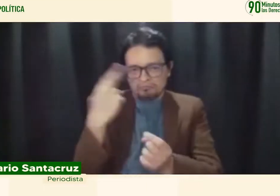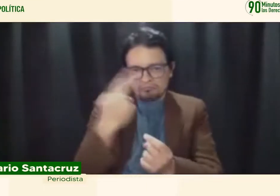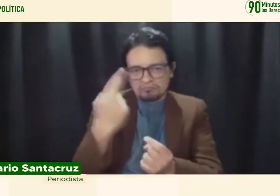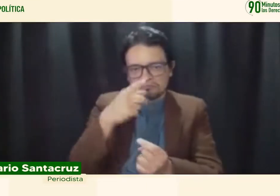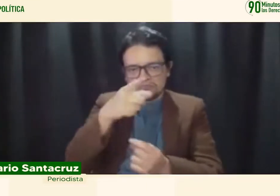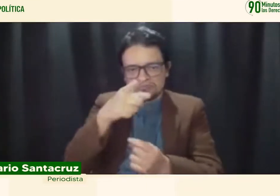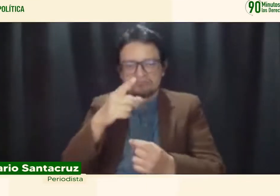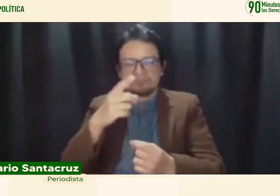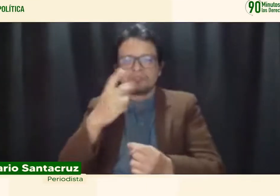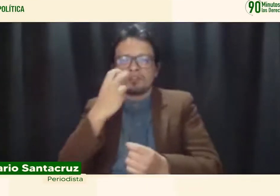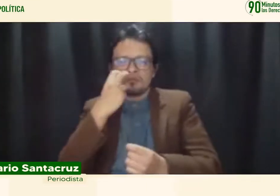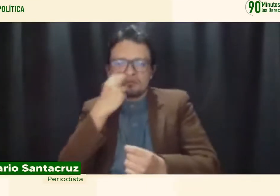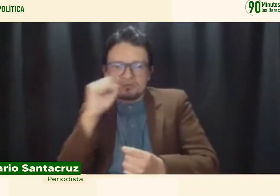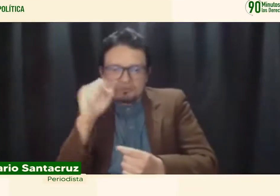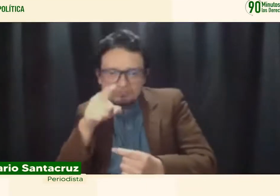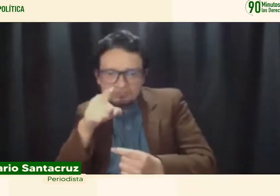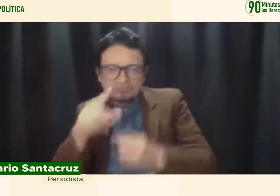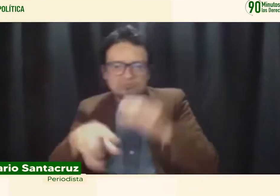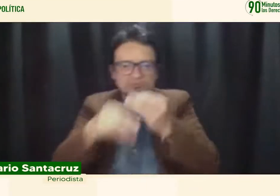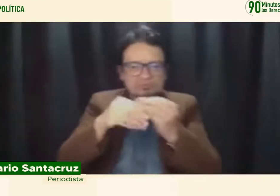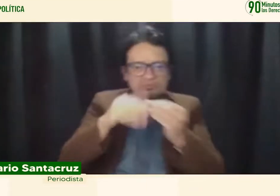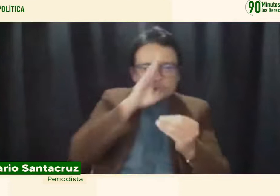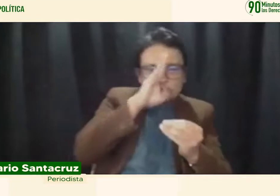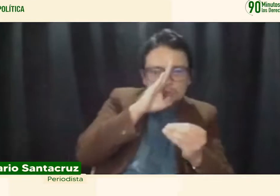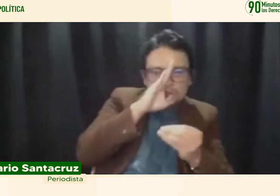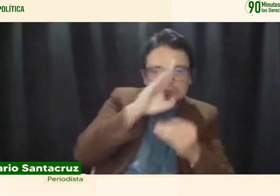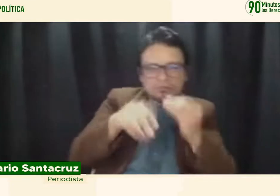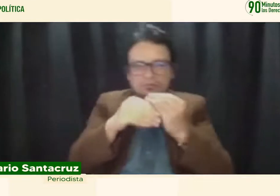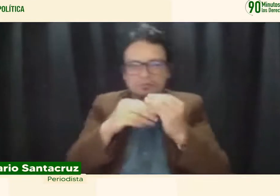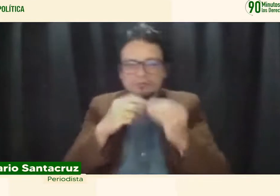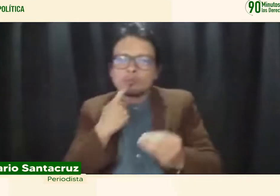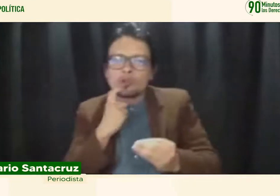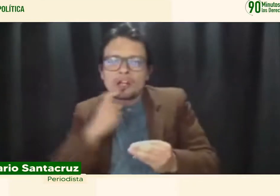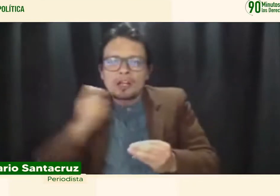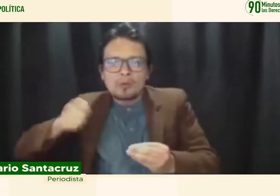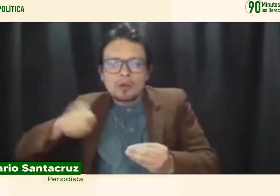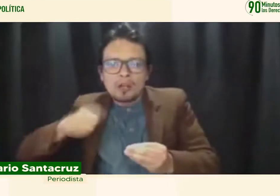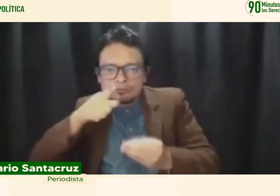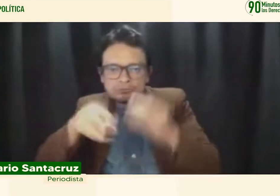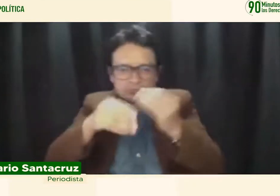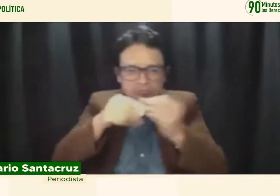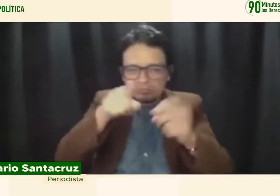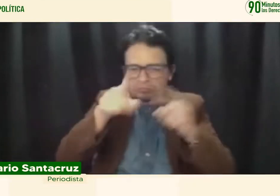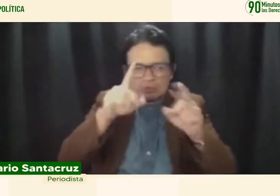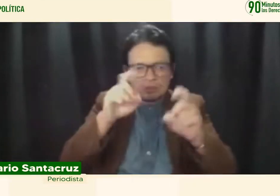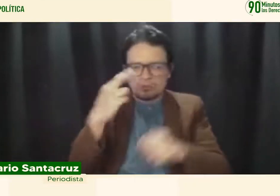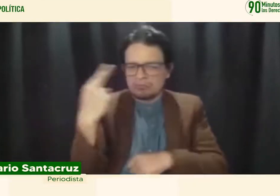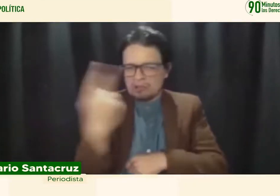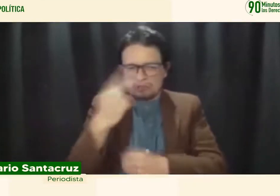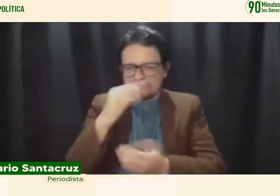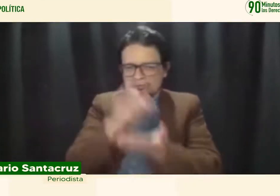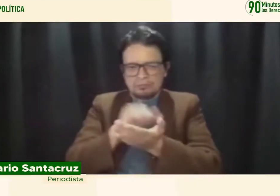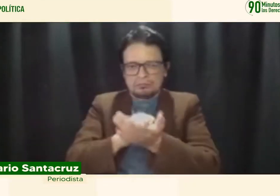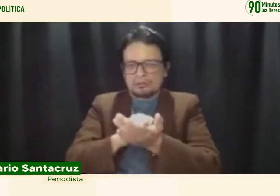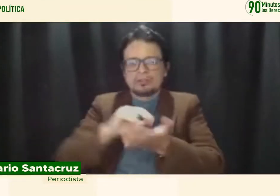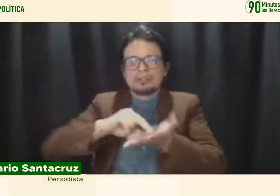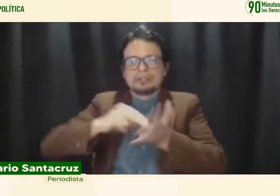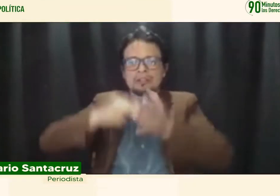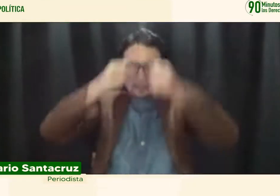bueno voy a mencionar prácticamente lo mismo que mis colegas anteriores han mencionado tanto desde el enfoque del derecho